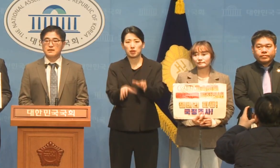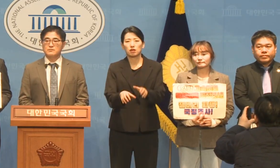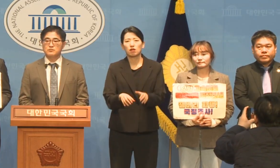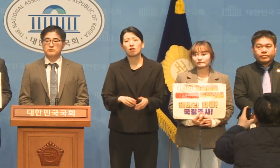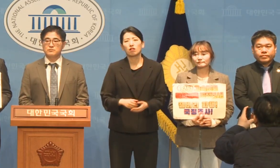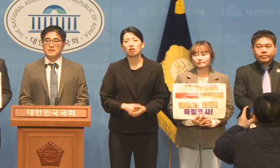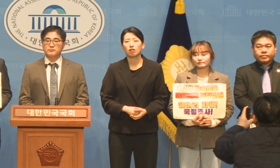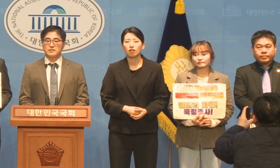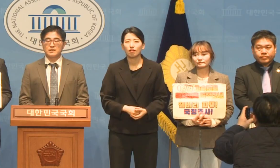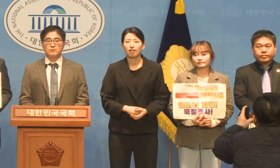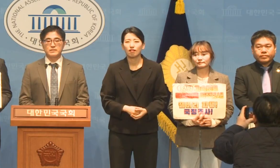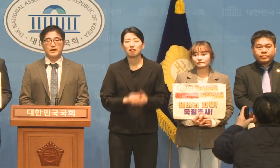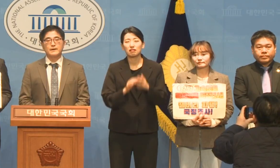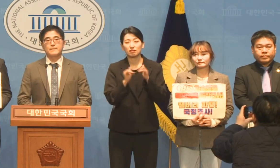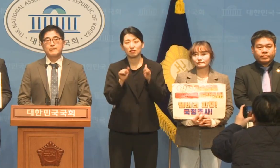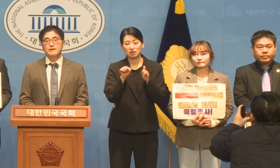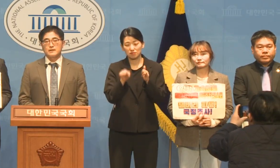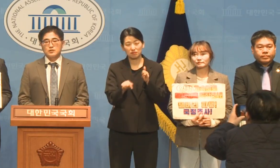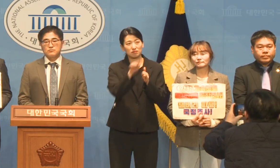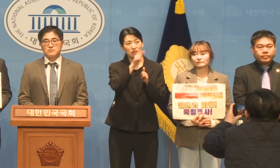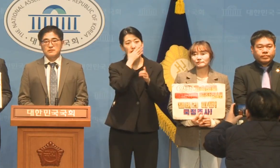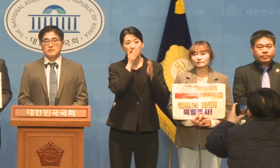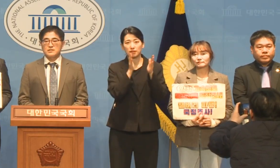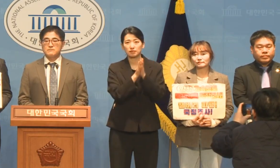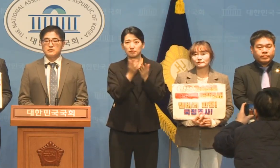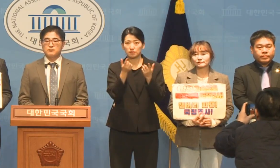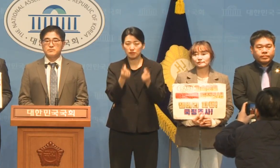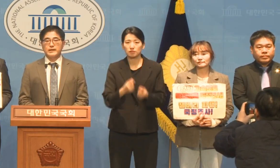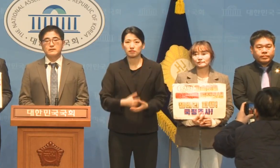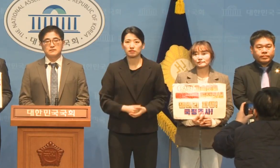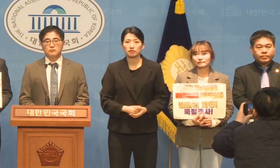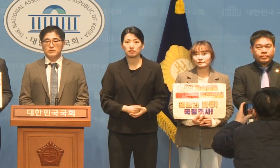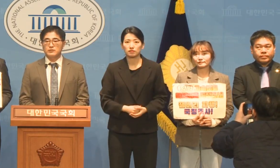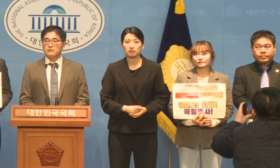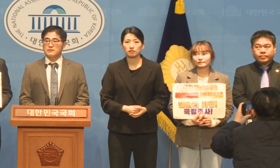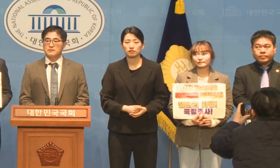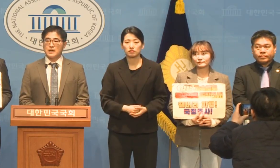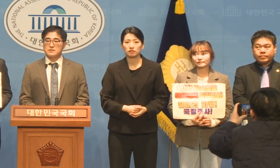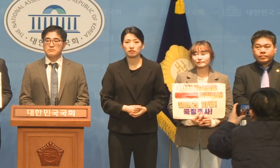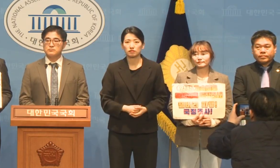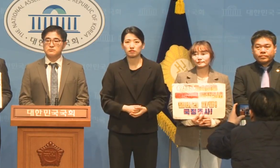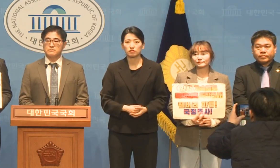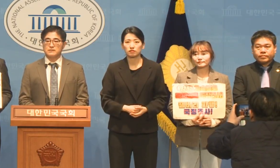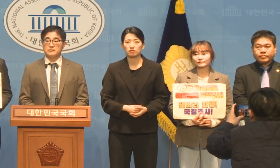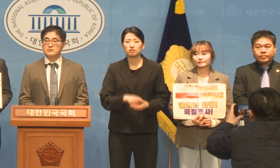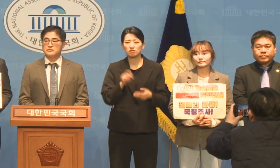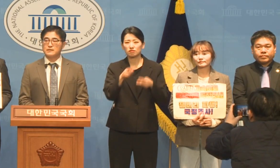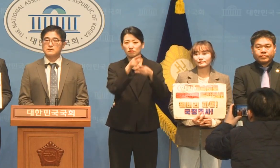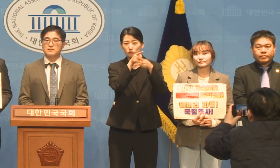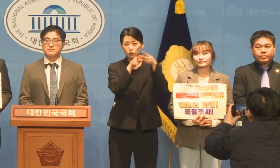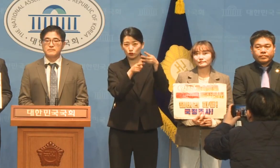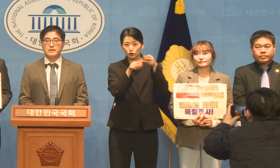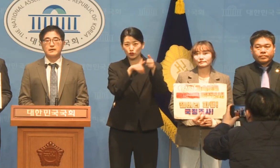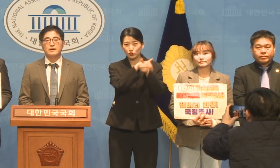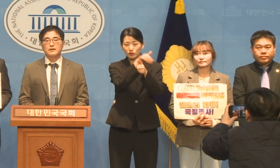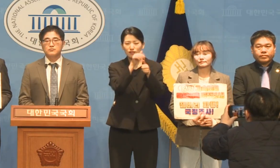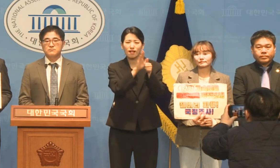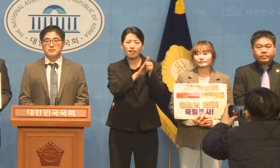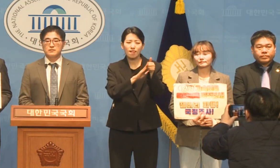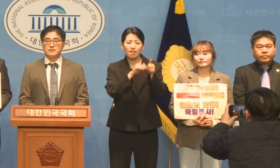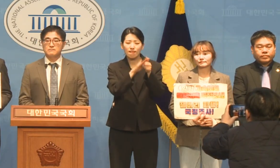역시 사람은 유유상종인가 봅니다. 윤석열, 김건희 주변에는 원희룡 같은 아첨꾼들만 득식을 했던